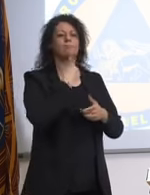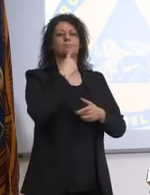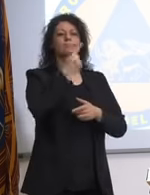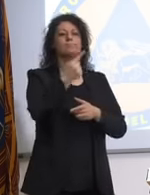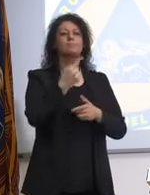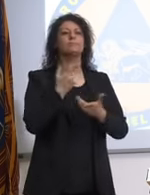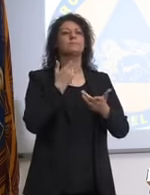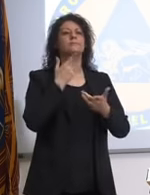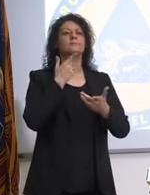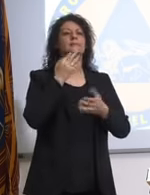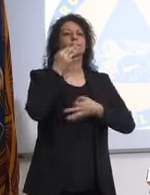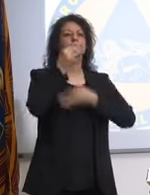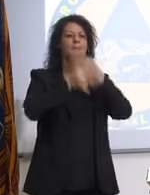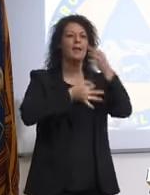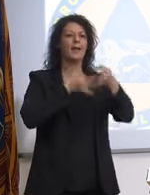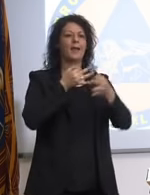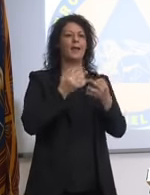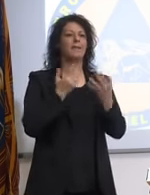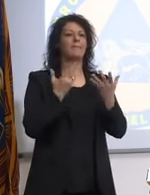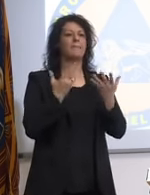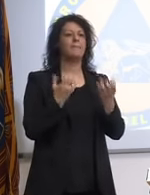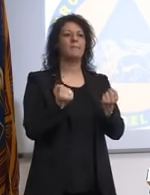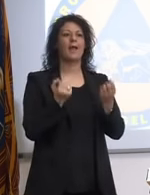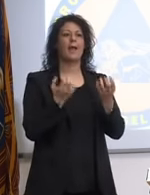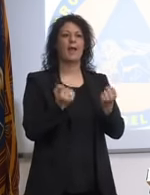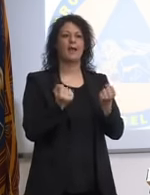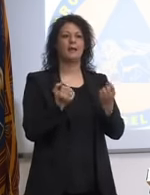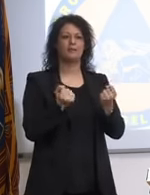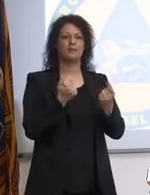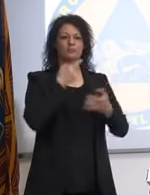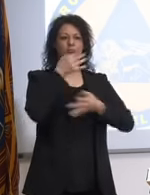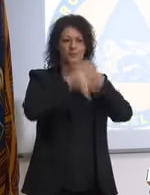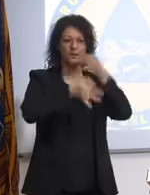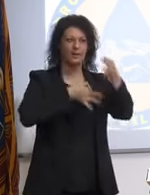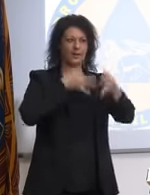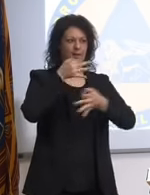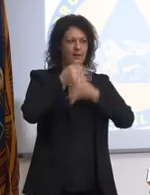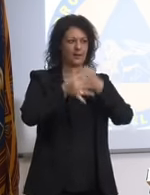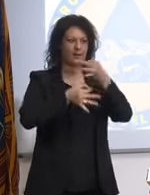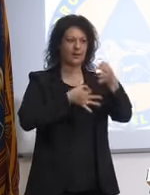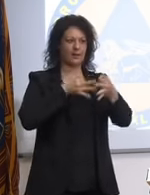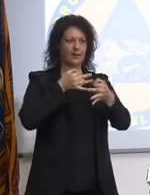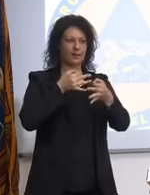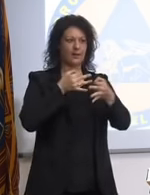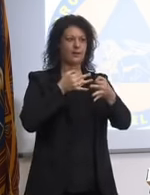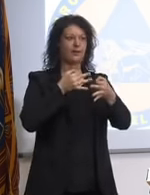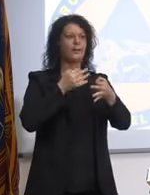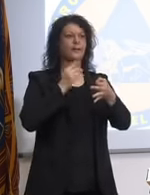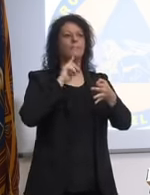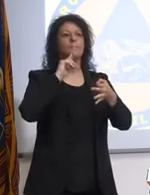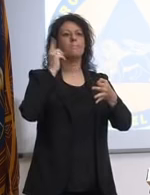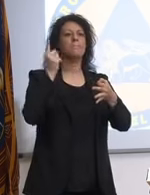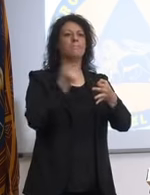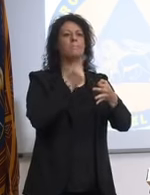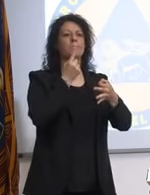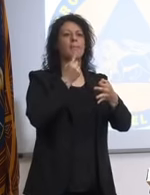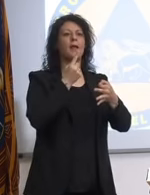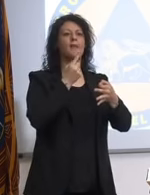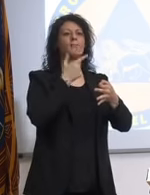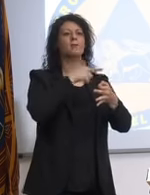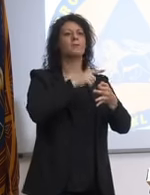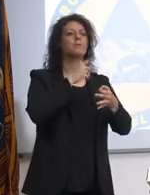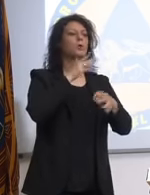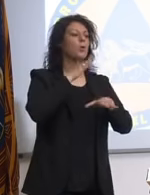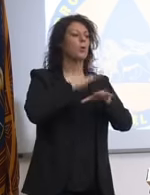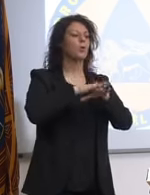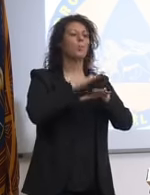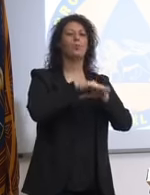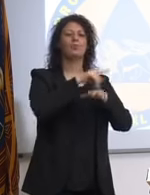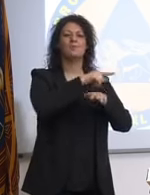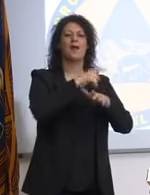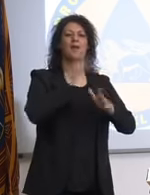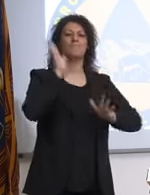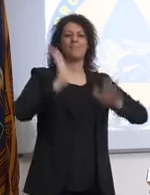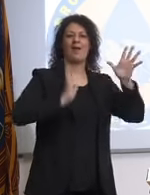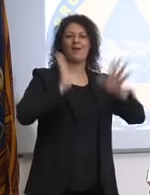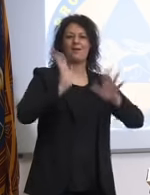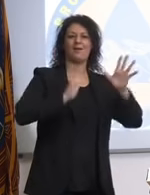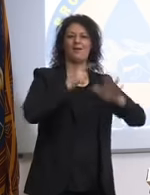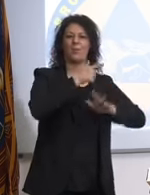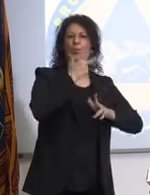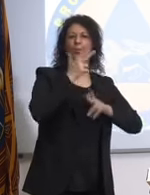magari gesticolando, di accompagnarle da qualche parola di spiegazione. Questa era la loro richiesta.